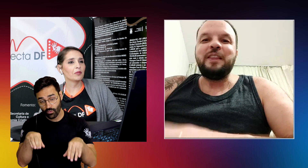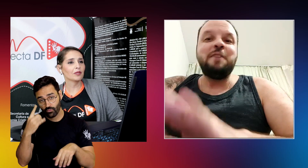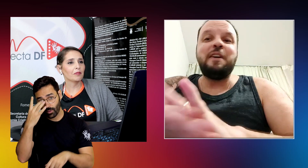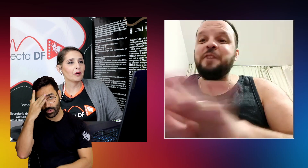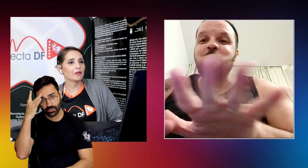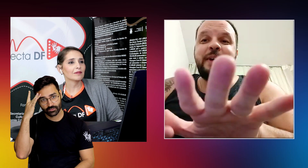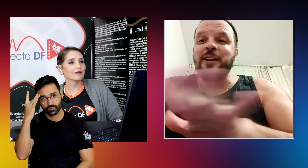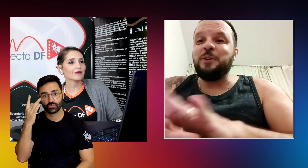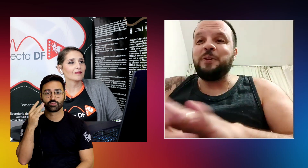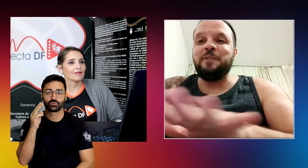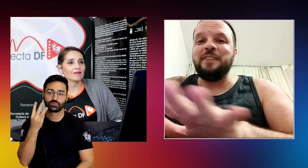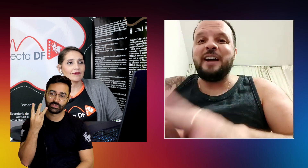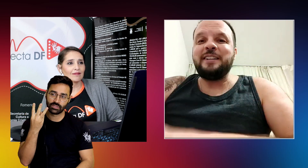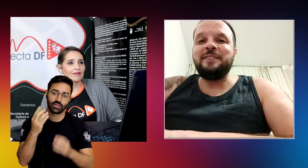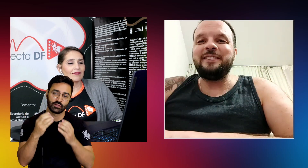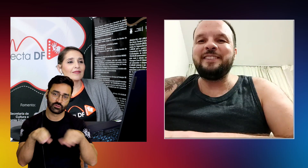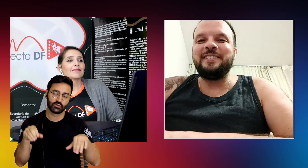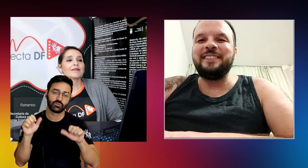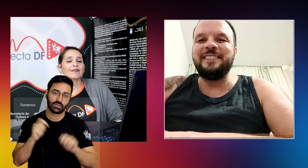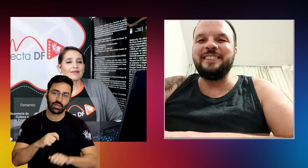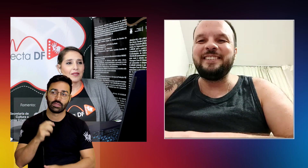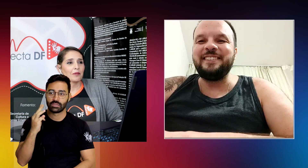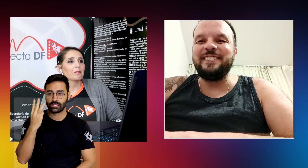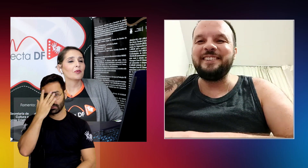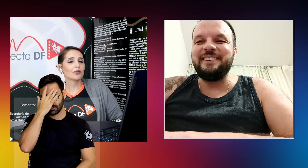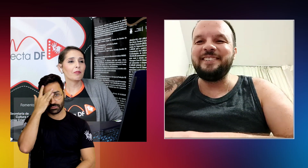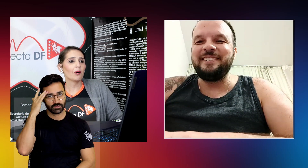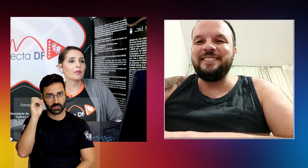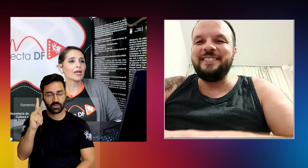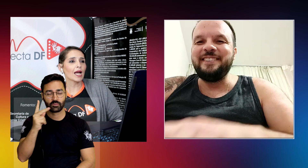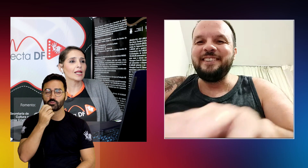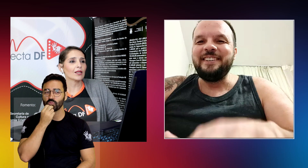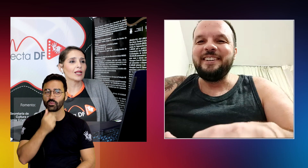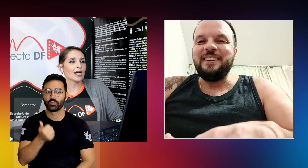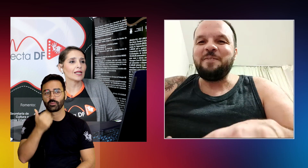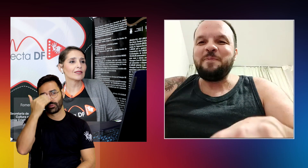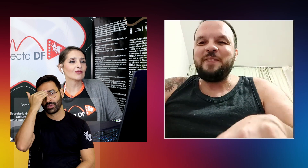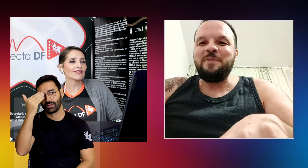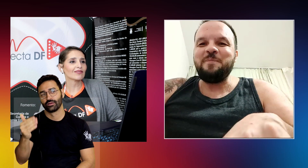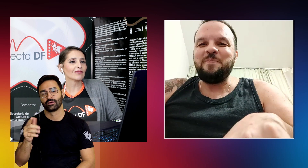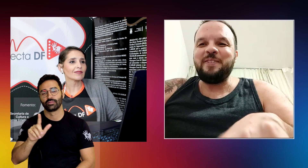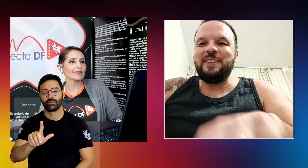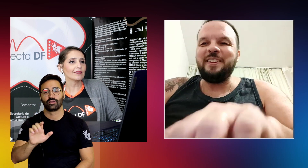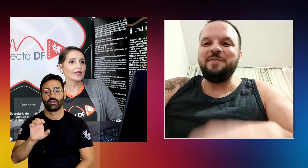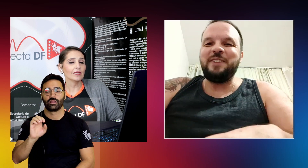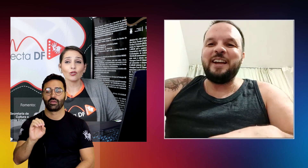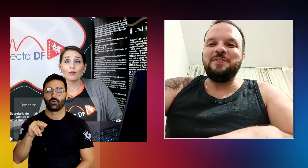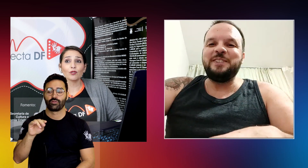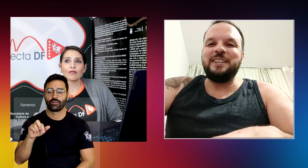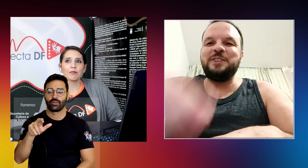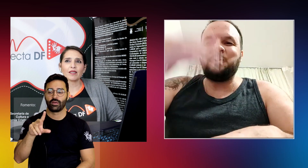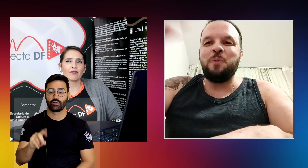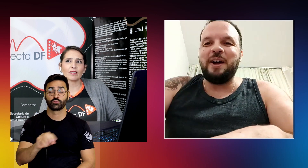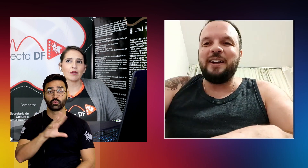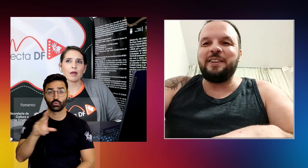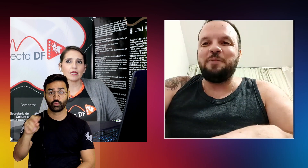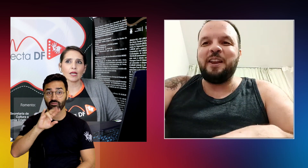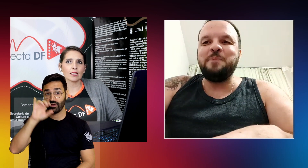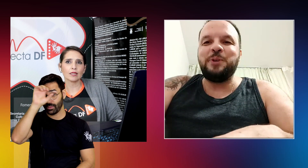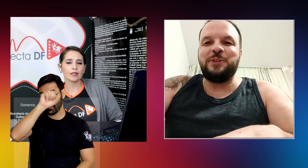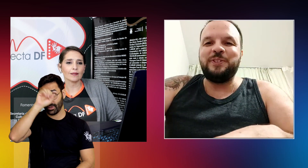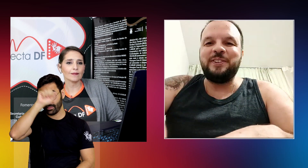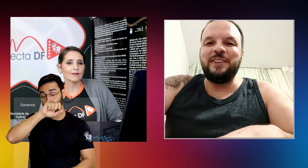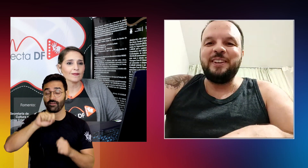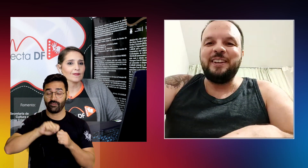bom, não vai muito fermento, não vai nada. Muito bom. Obrigada, Leonardo. Obrigado Todo você. mundo vai Desculpa, aprender a fazer eu falei